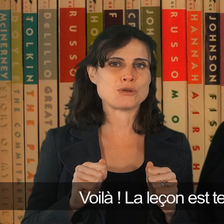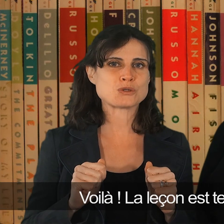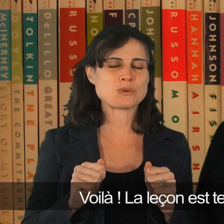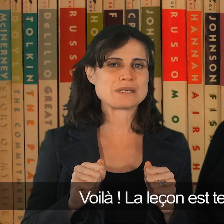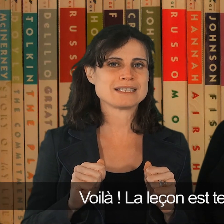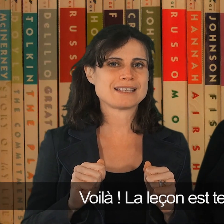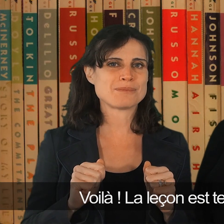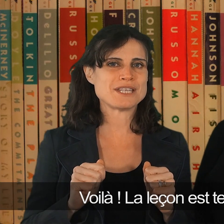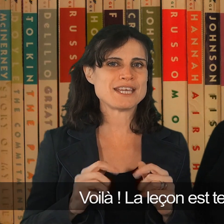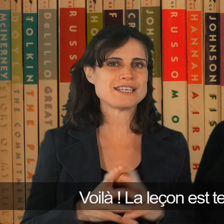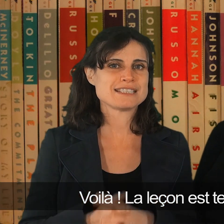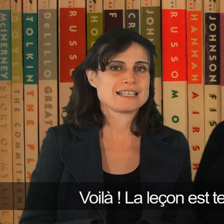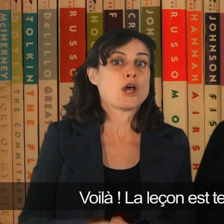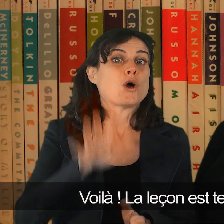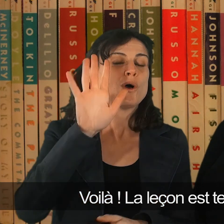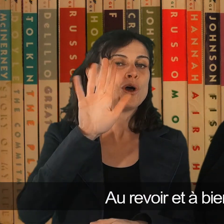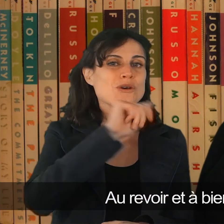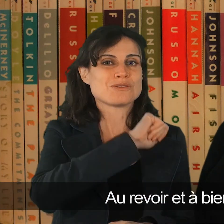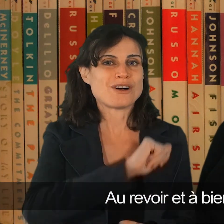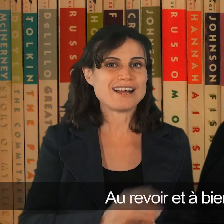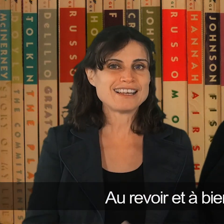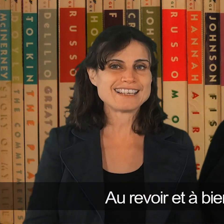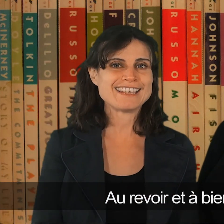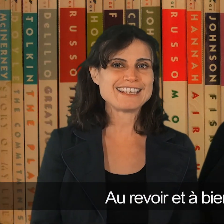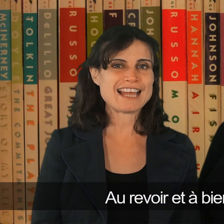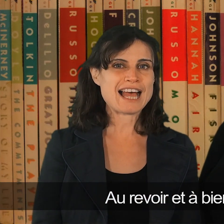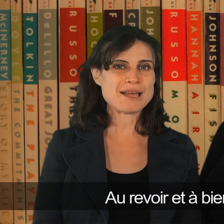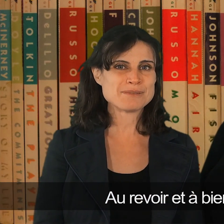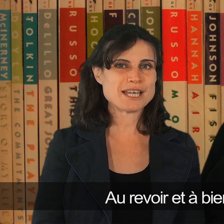la leçon est terminée. Au